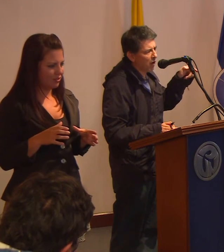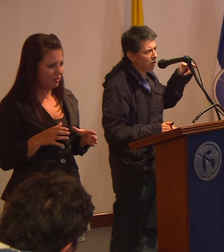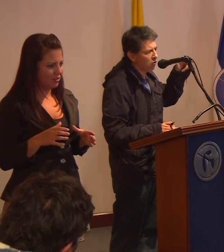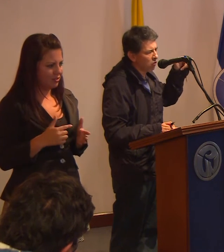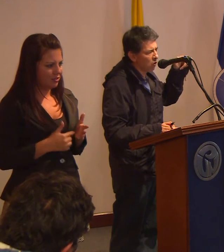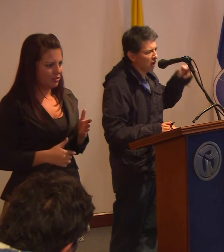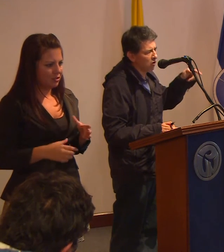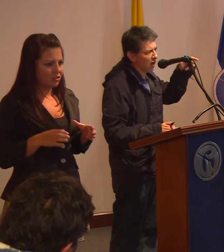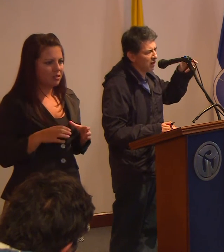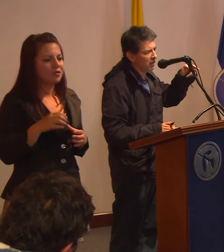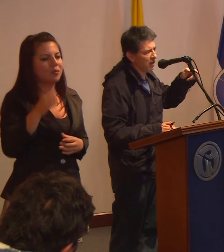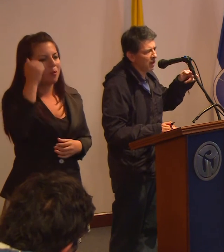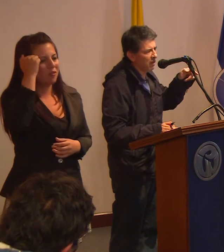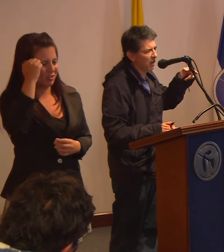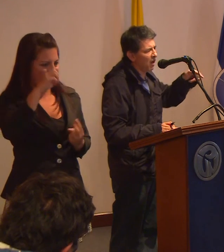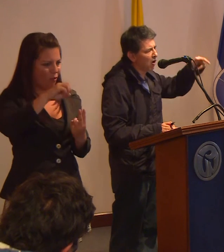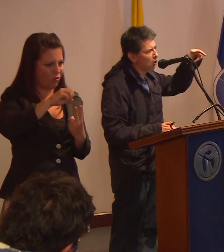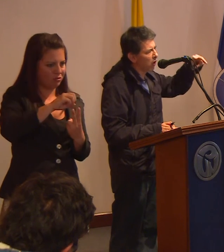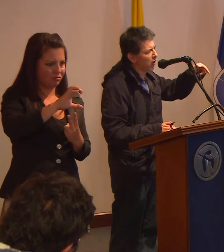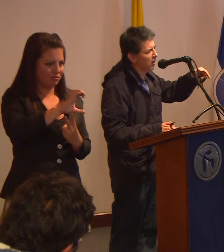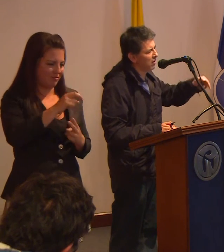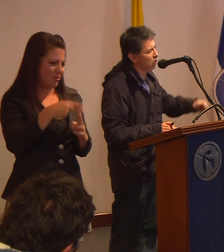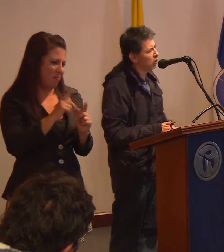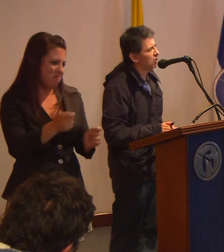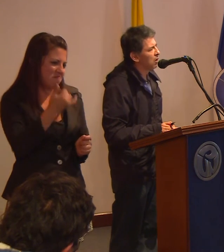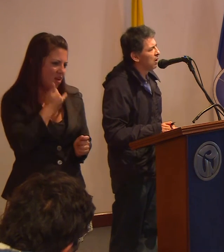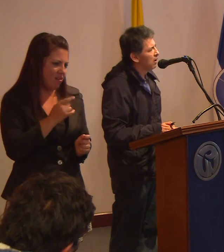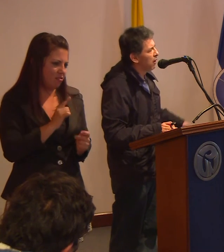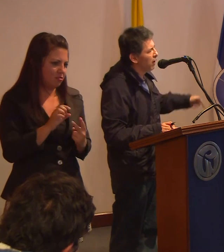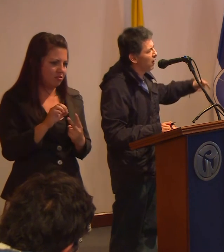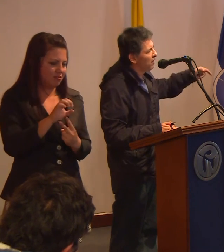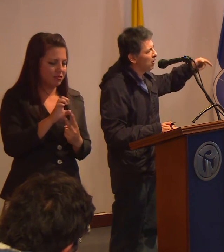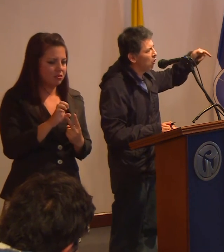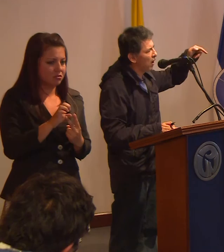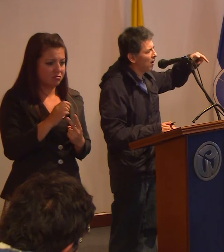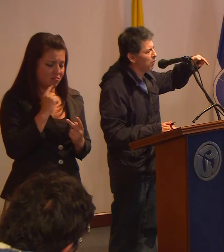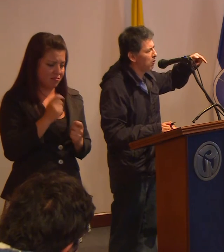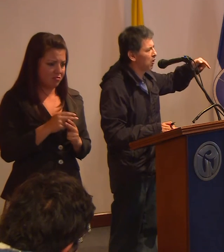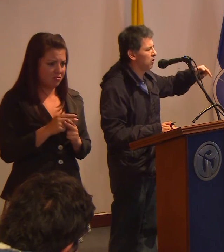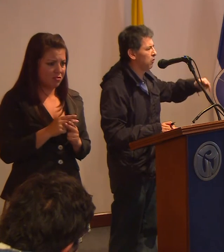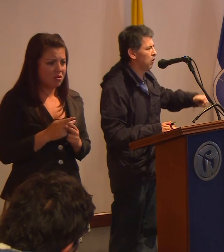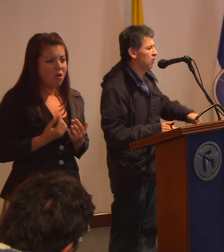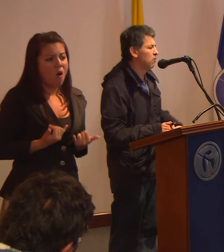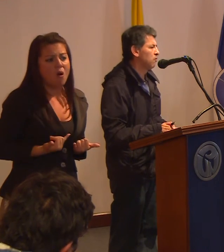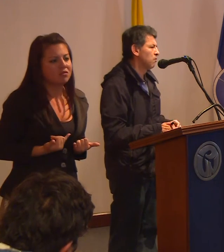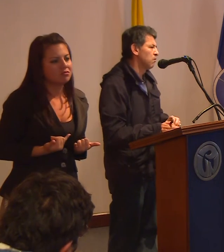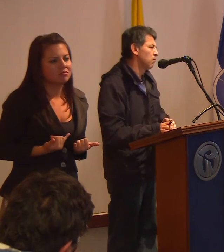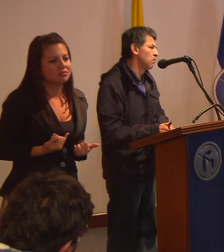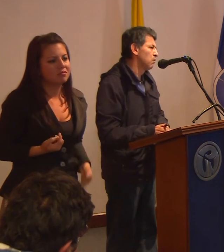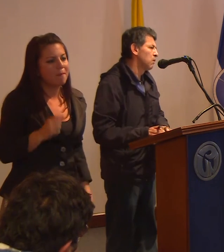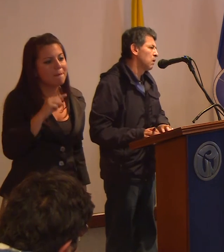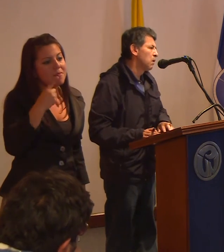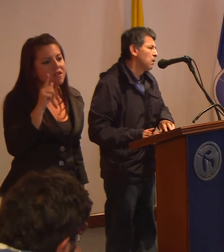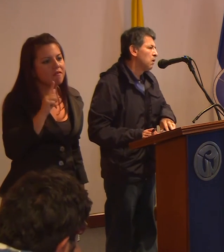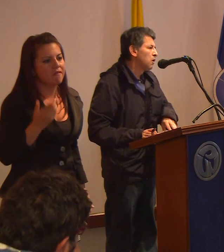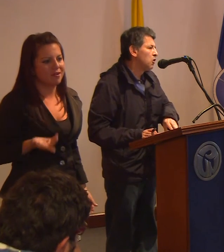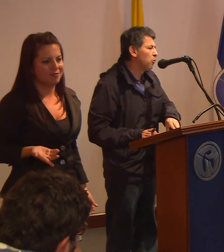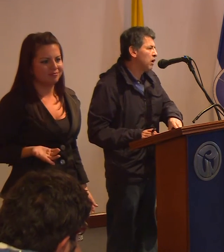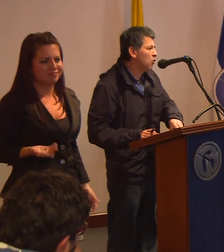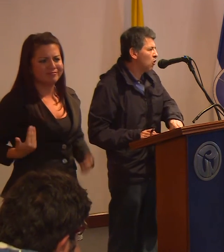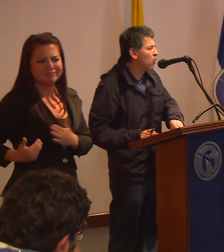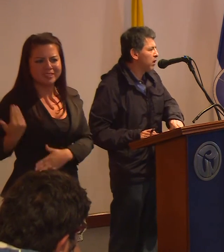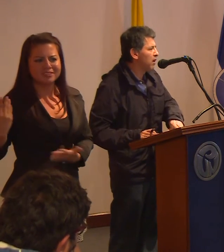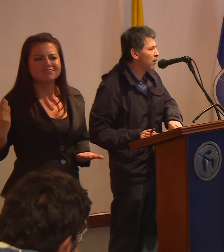mal llamados ocasionales y de cátedra, no debería ser hoy, debería haber sido el primero de febrero.